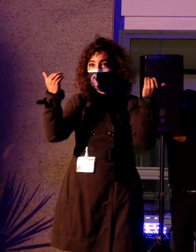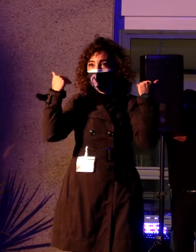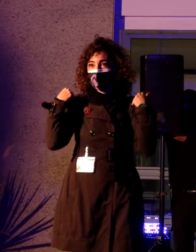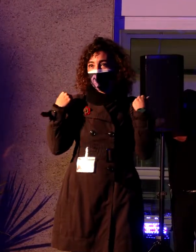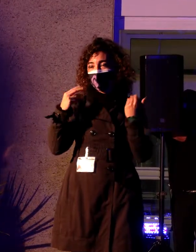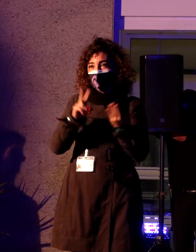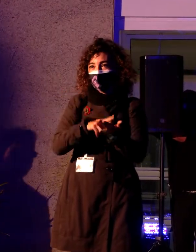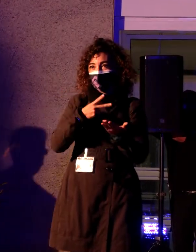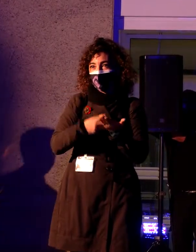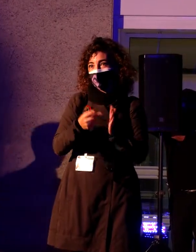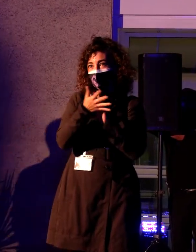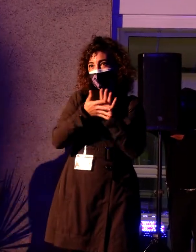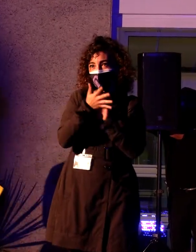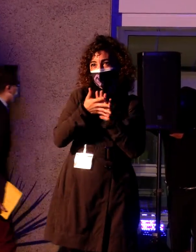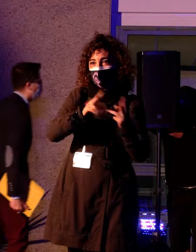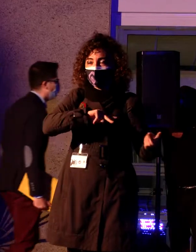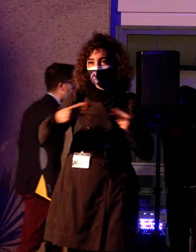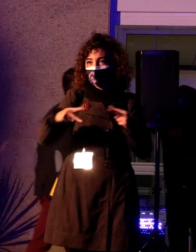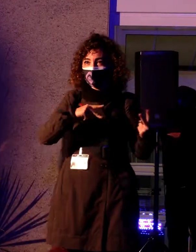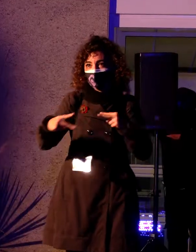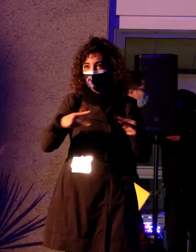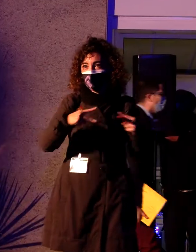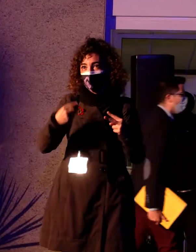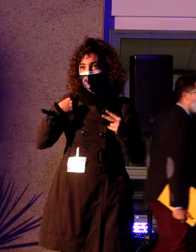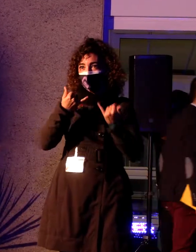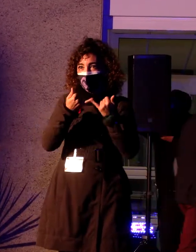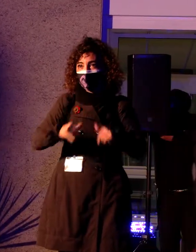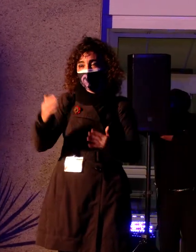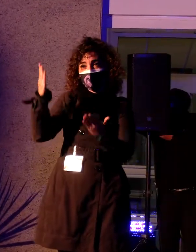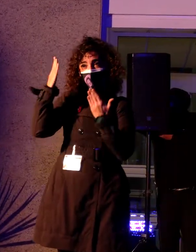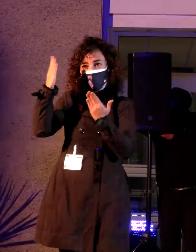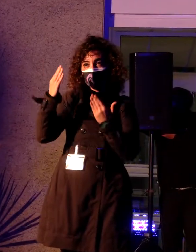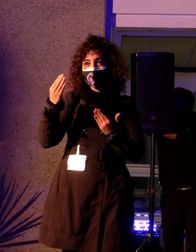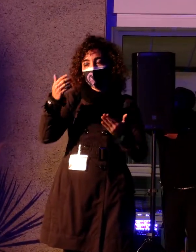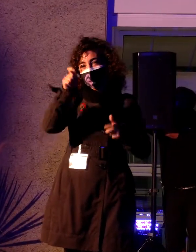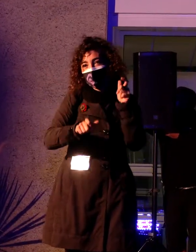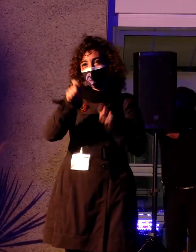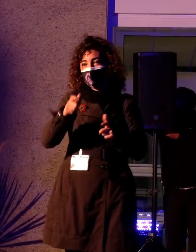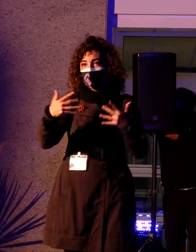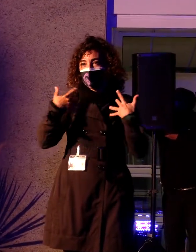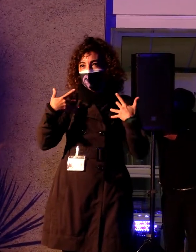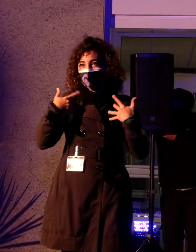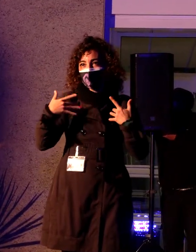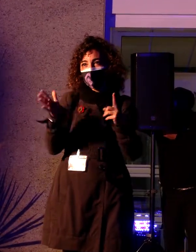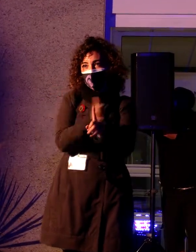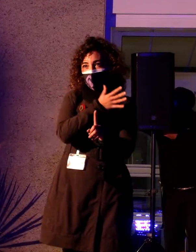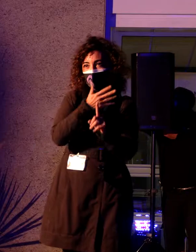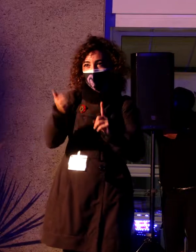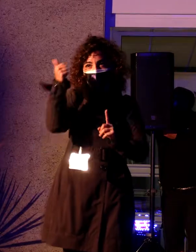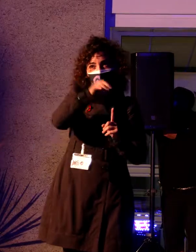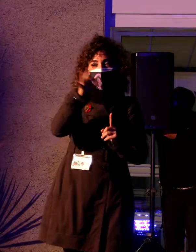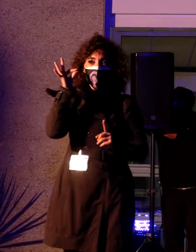de hacer la interpretación de lo que es este acto, homenaje a las víctimas de la violencia de género